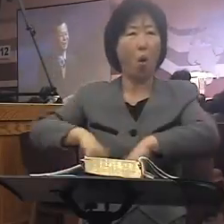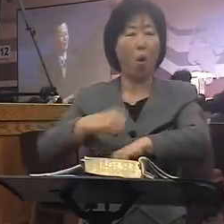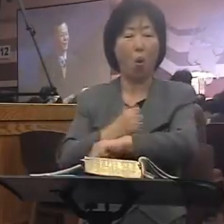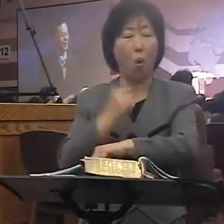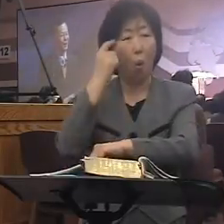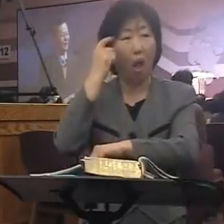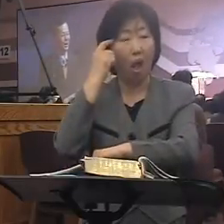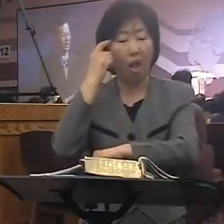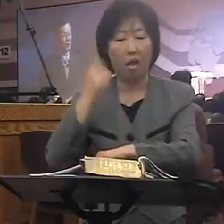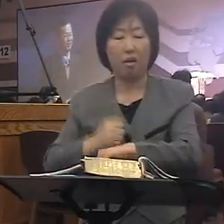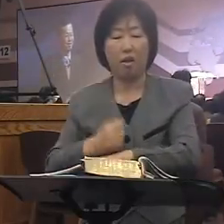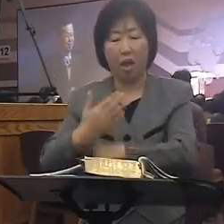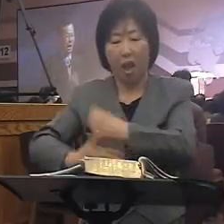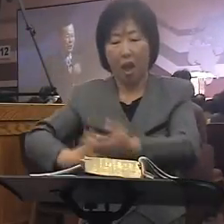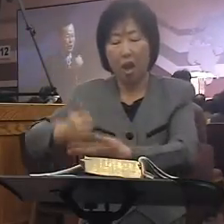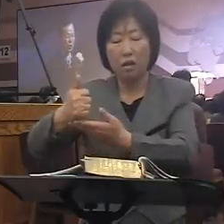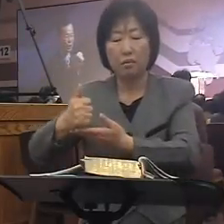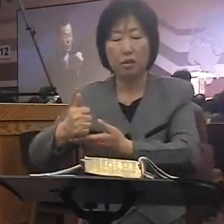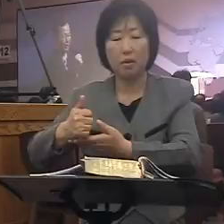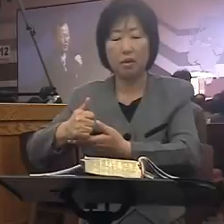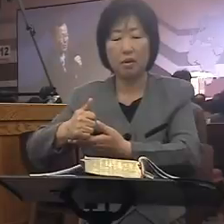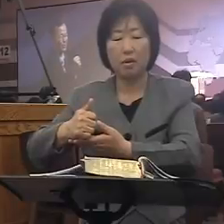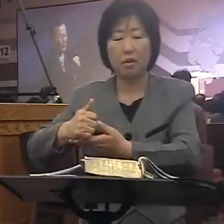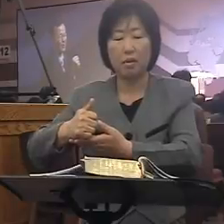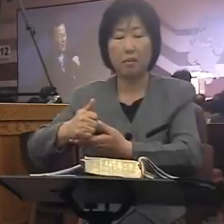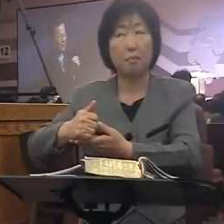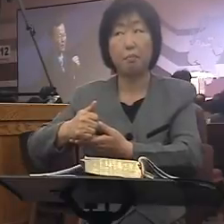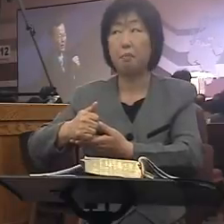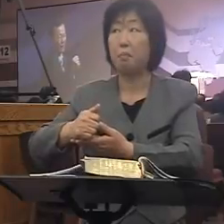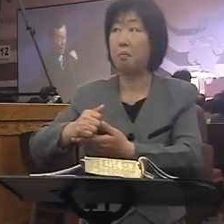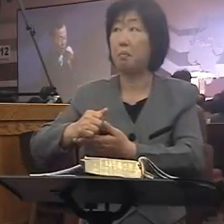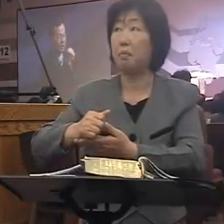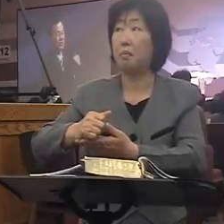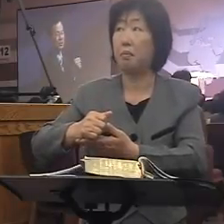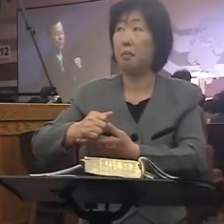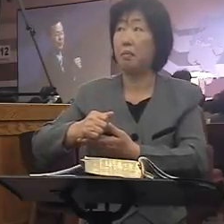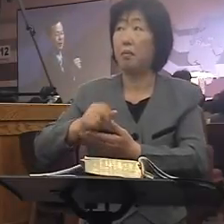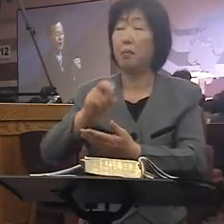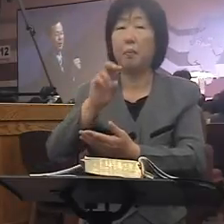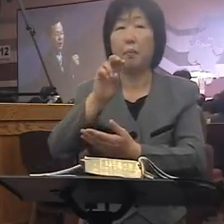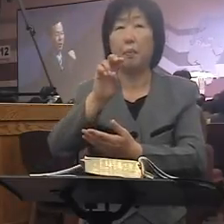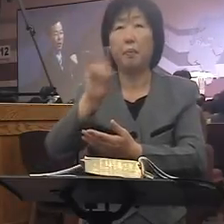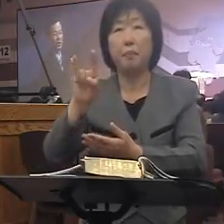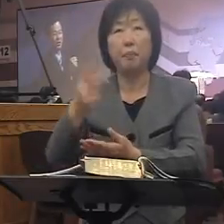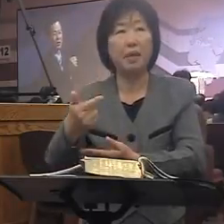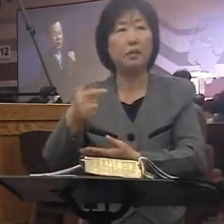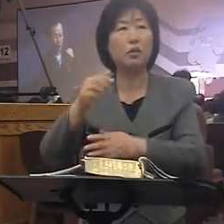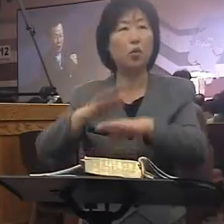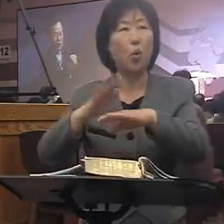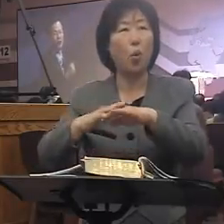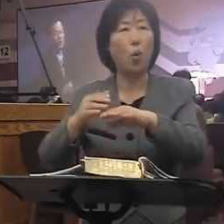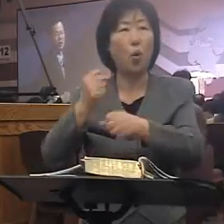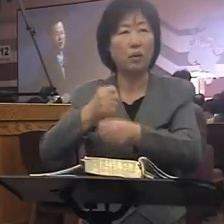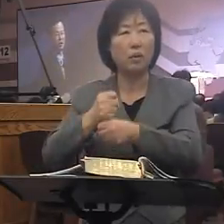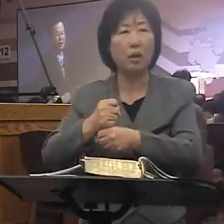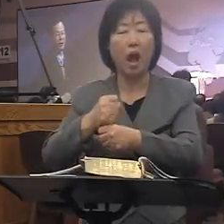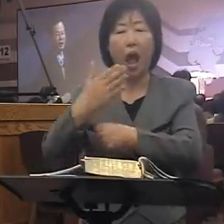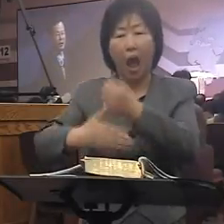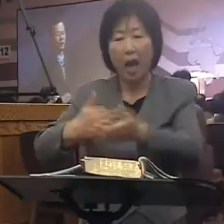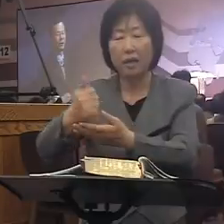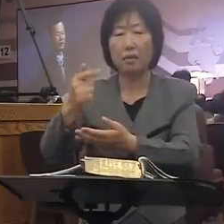왜요? 하나님은 맨션을 만들어서 당신이 그 집에 거하시기를 원하시기